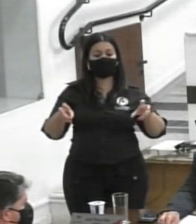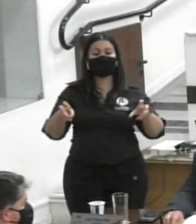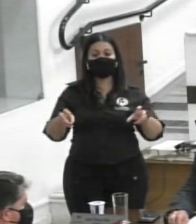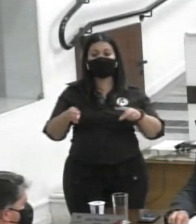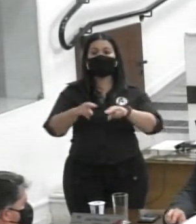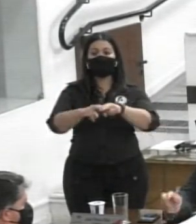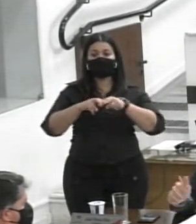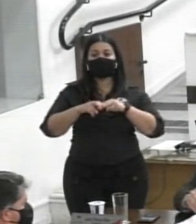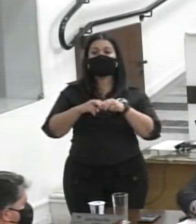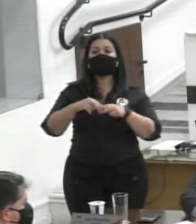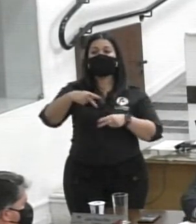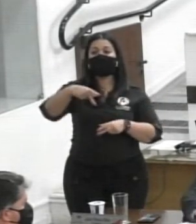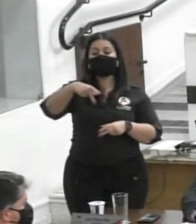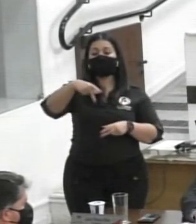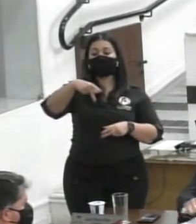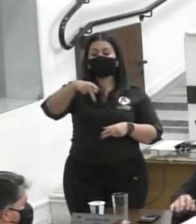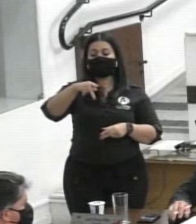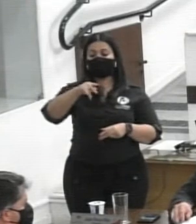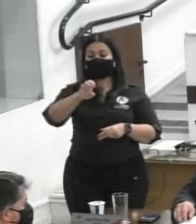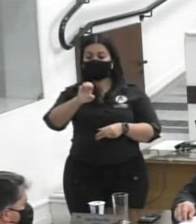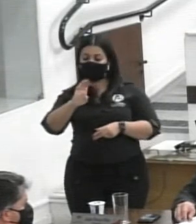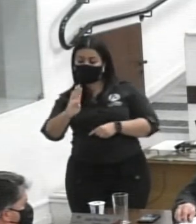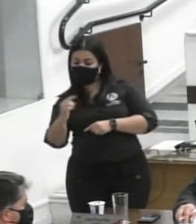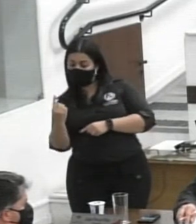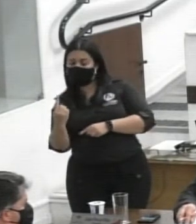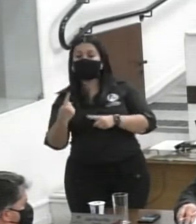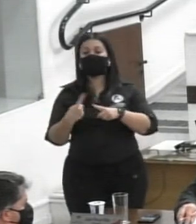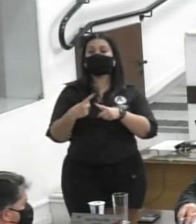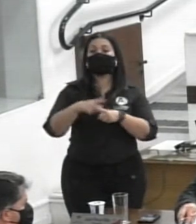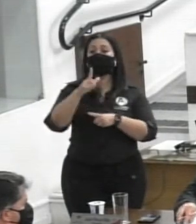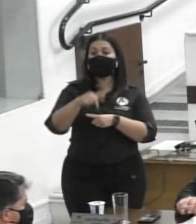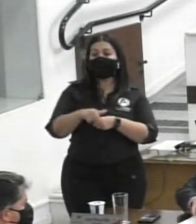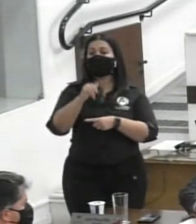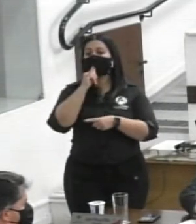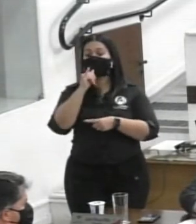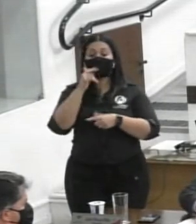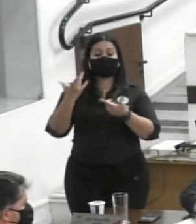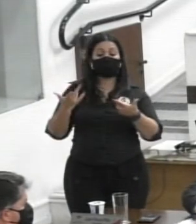ao PEB 1. É uma ambiguidade muito grande, a